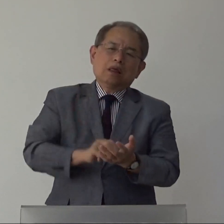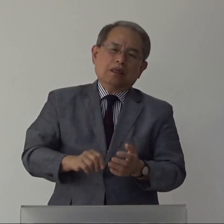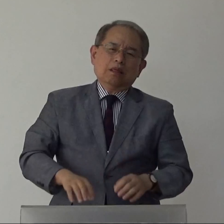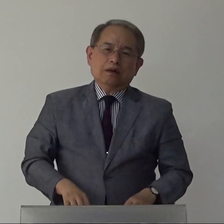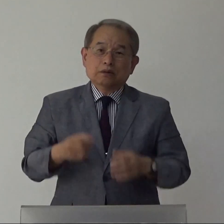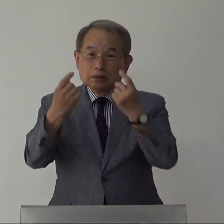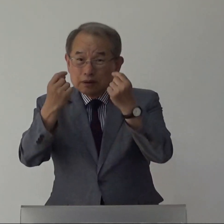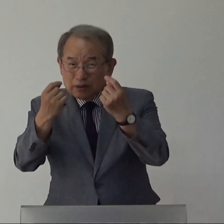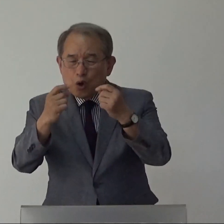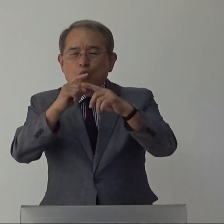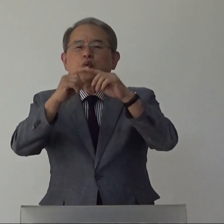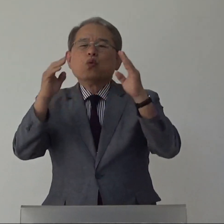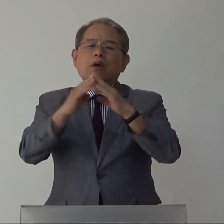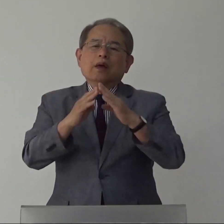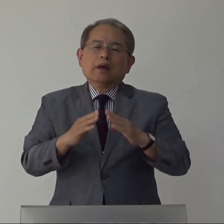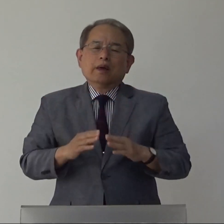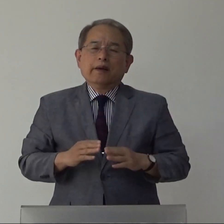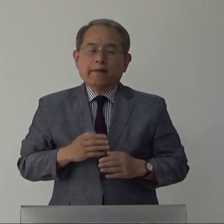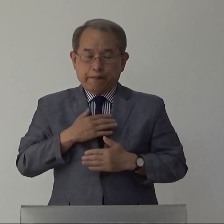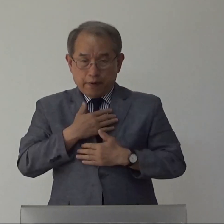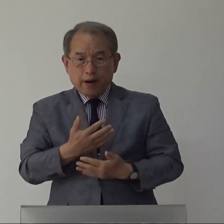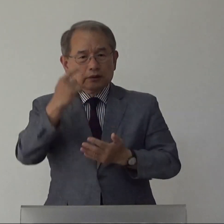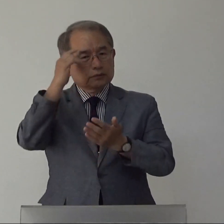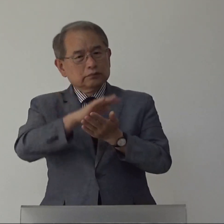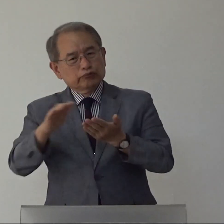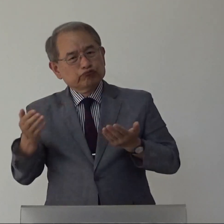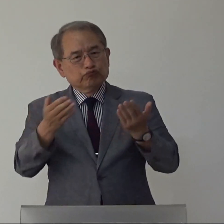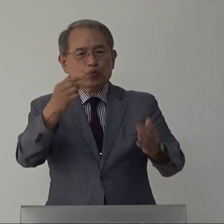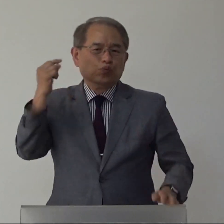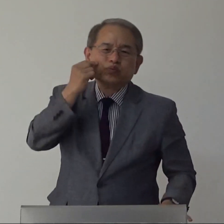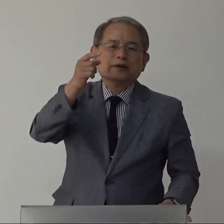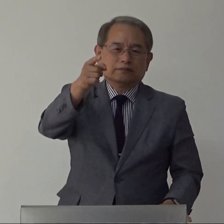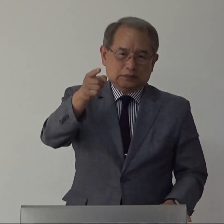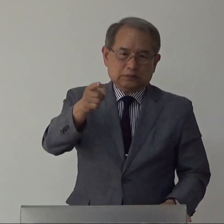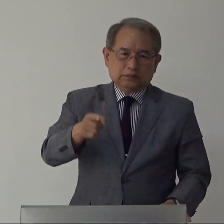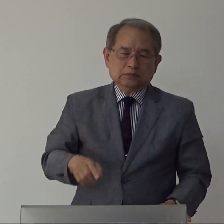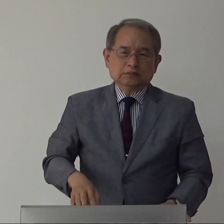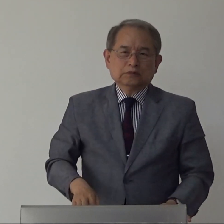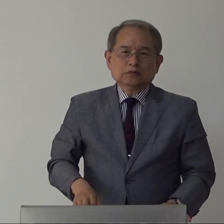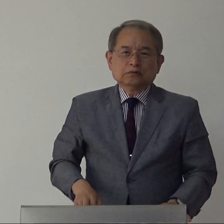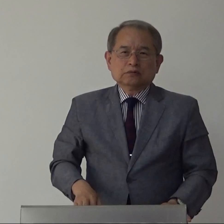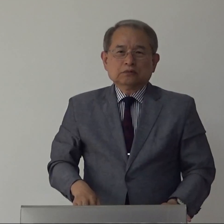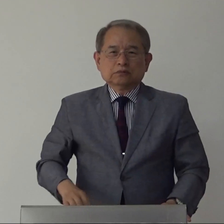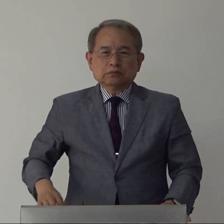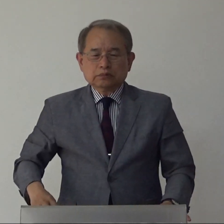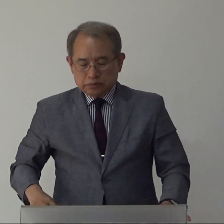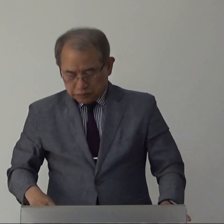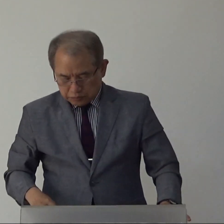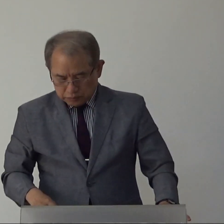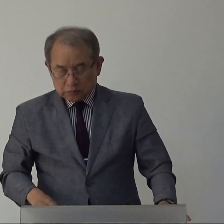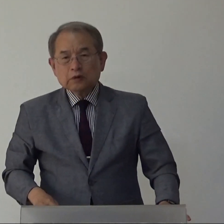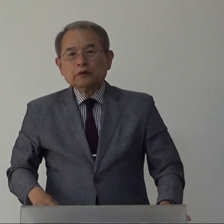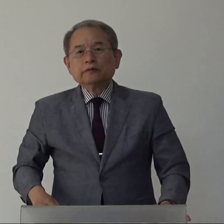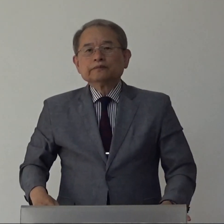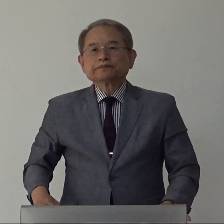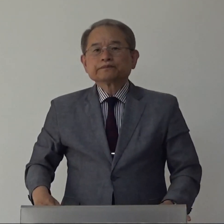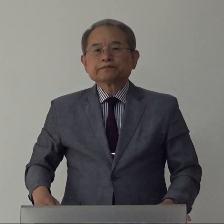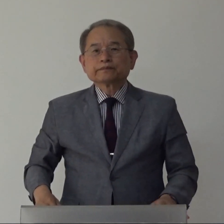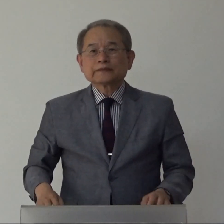서로 화합할 수 있는데 아니야 라고 우기게 되면 별로 중요하지도 않은 일에